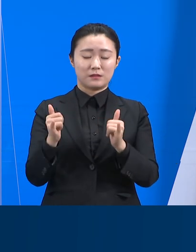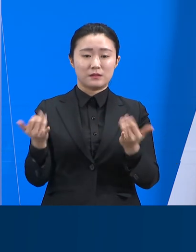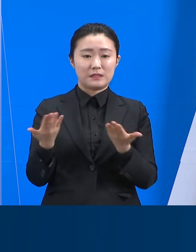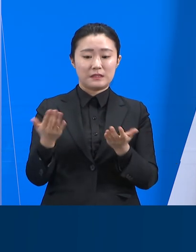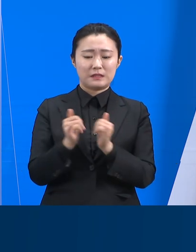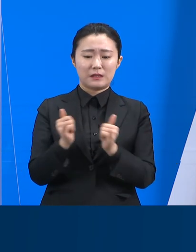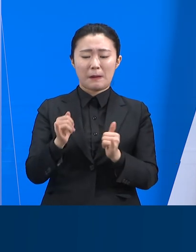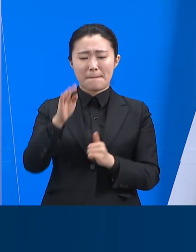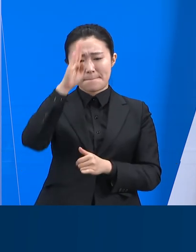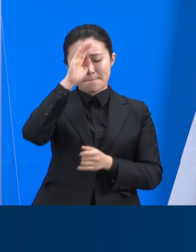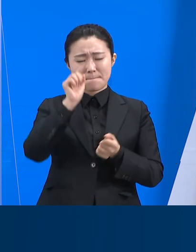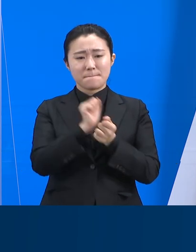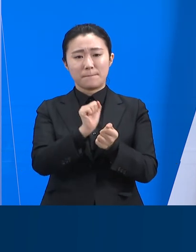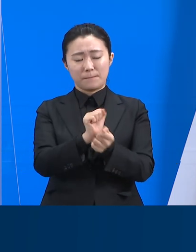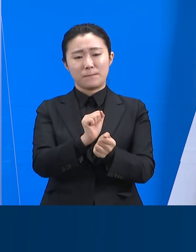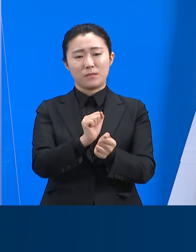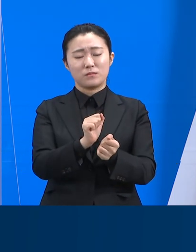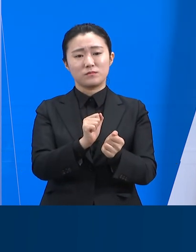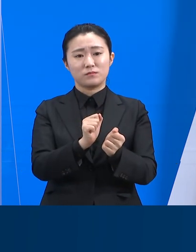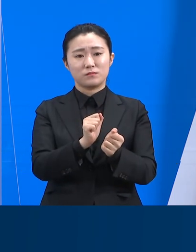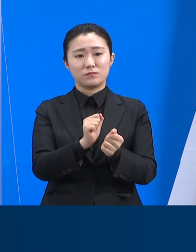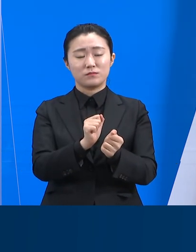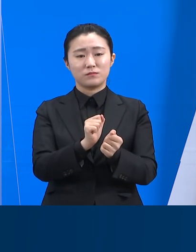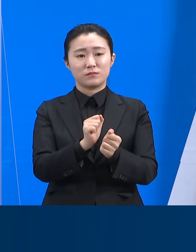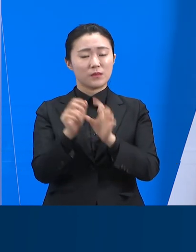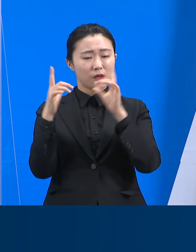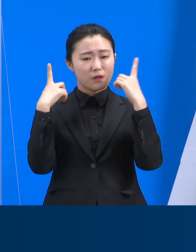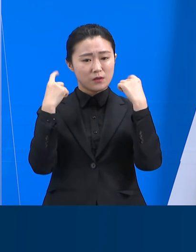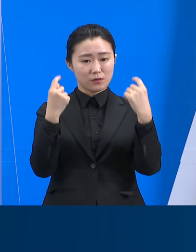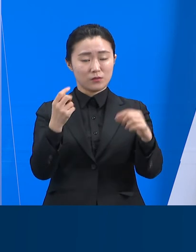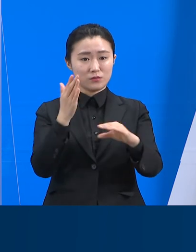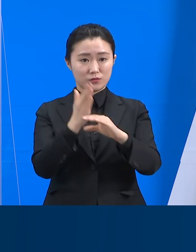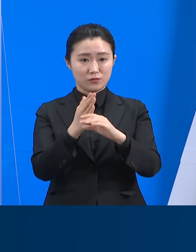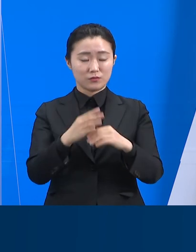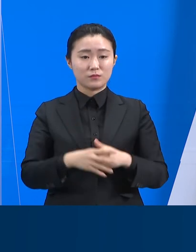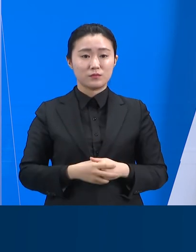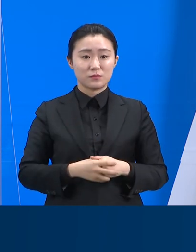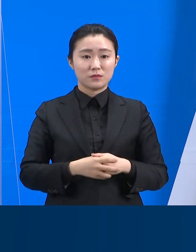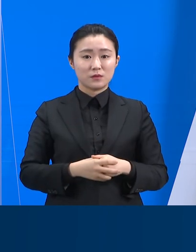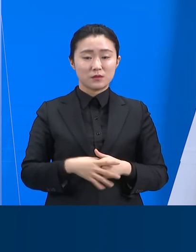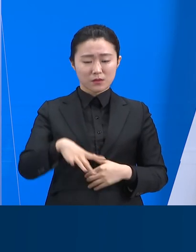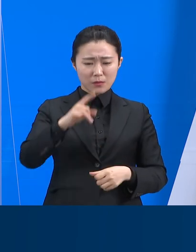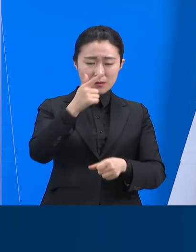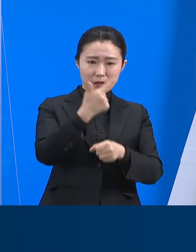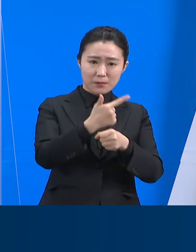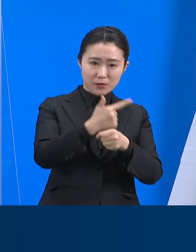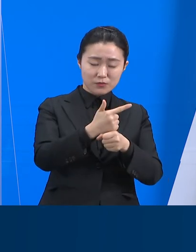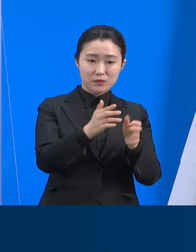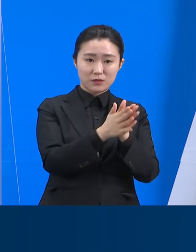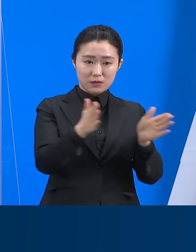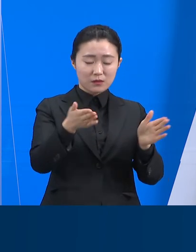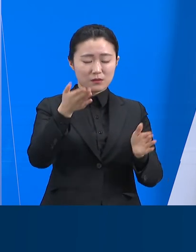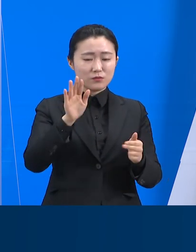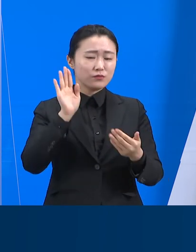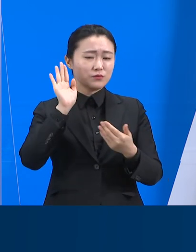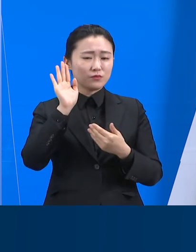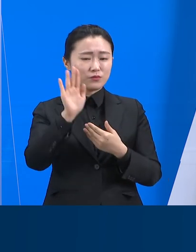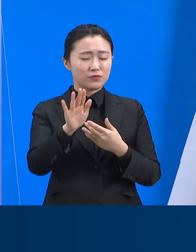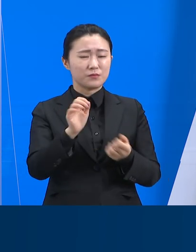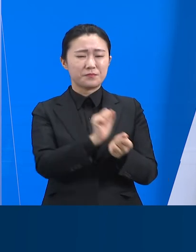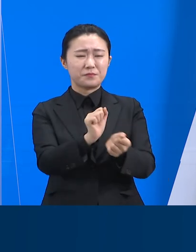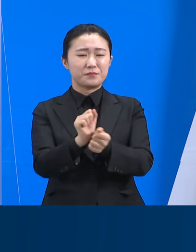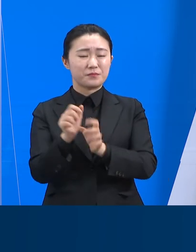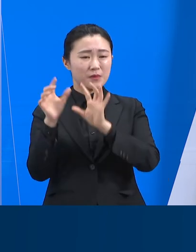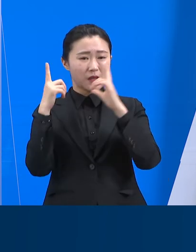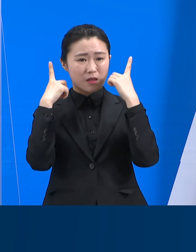남양주의 플라스틱 제조업 공장 유행이 대표적이었지만 그 전후로도 산발적인 유행이 계속되고 있습니다.